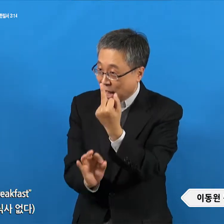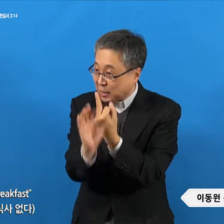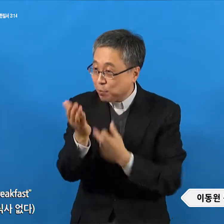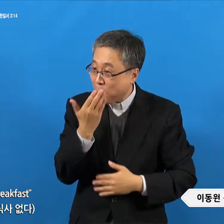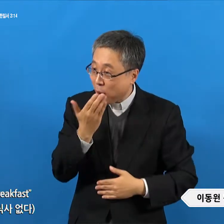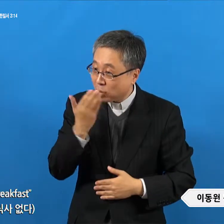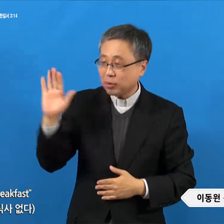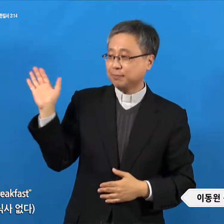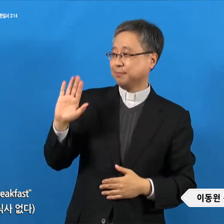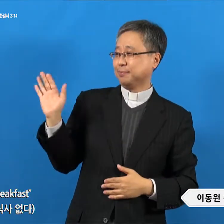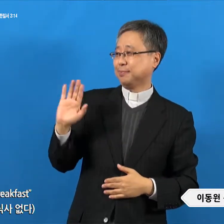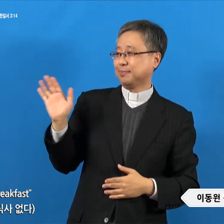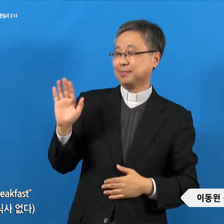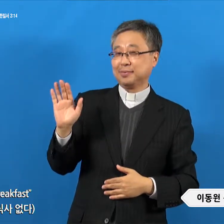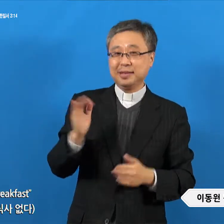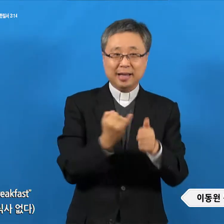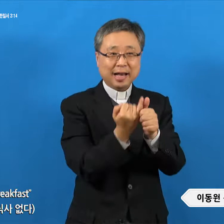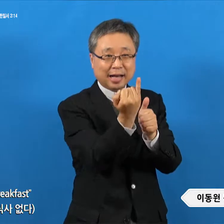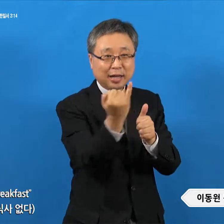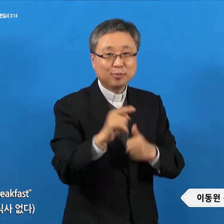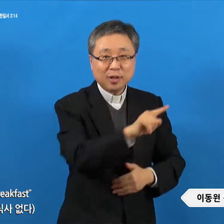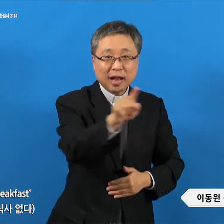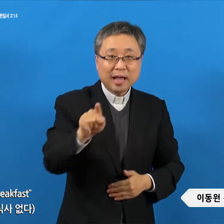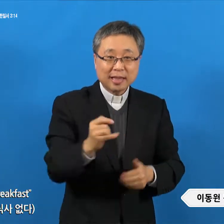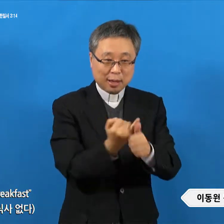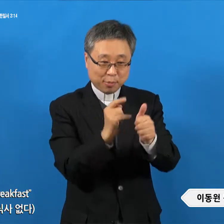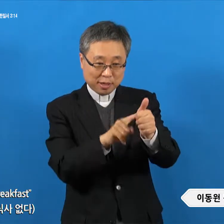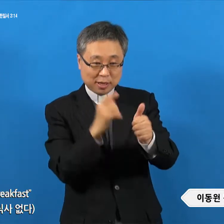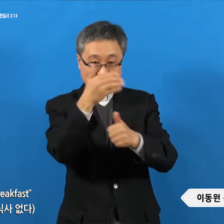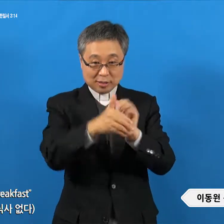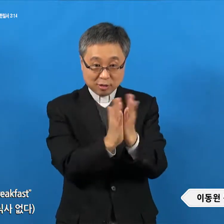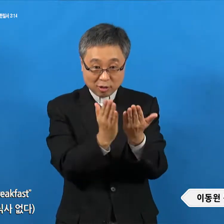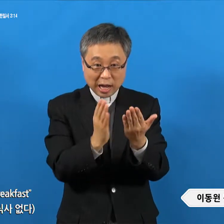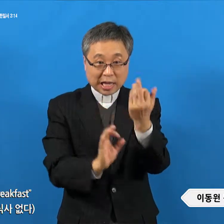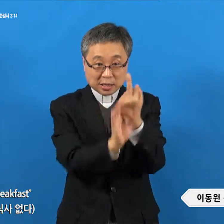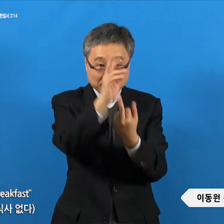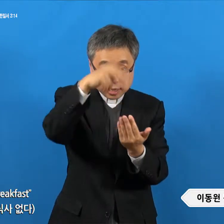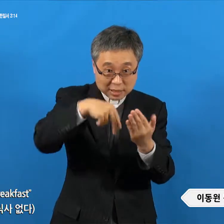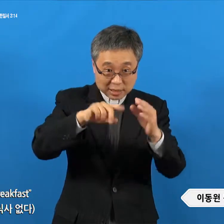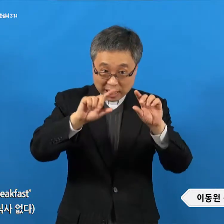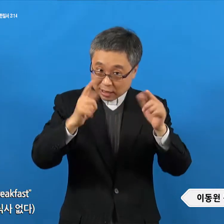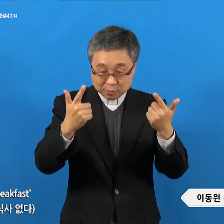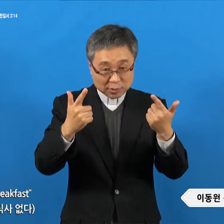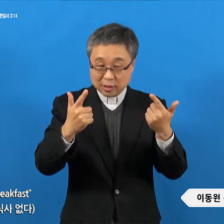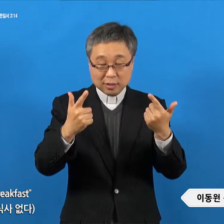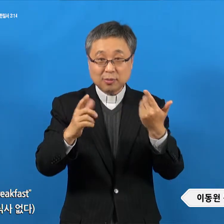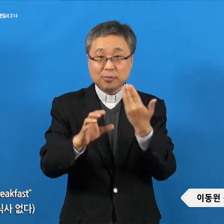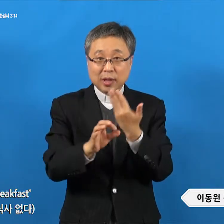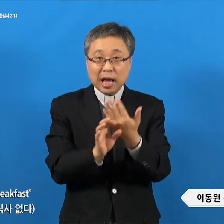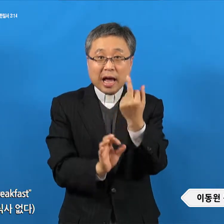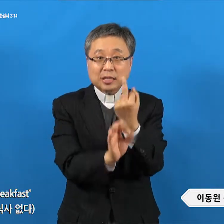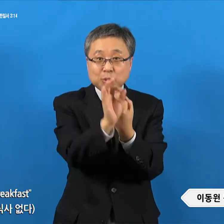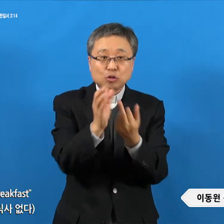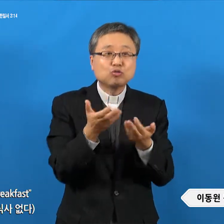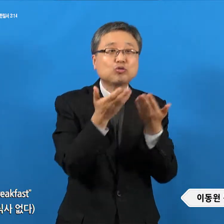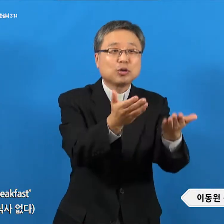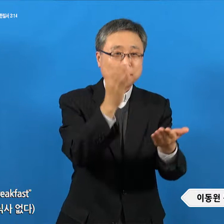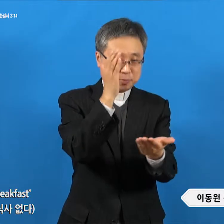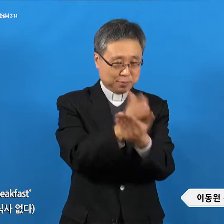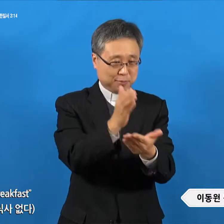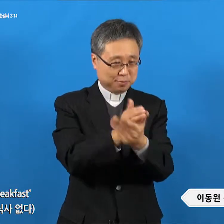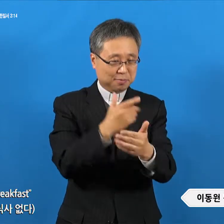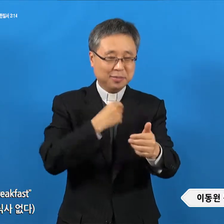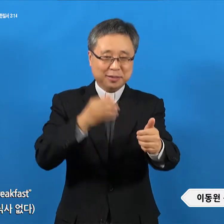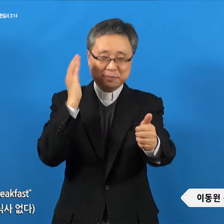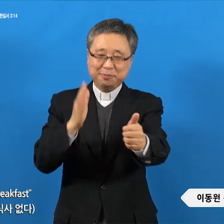네. 아내 여러분들은 남편이 아침에 일어나 성경을 읽거나 기도하지 않았으면 아침을 아예 주시지